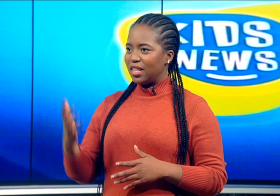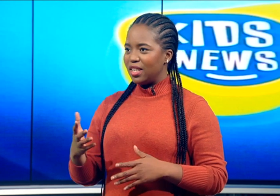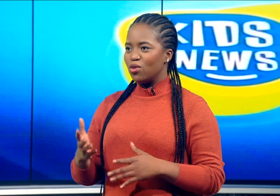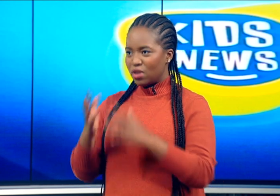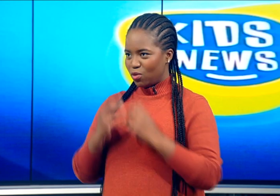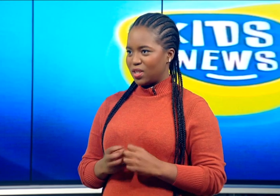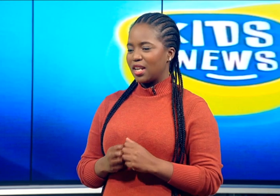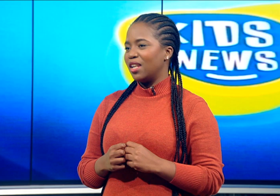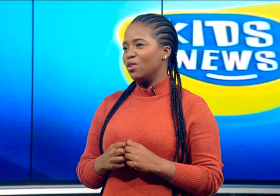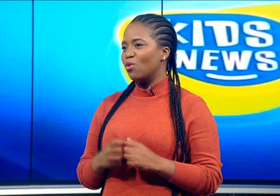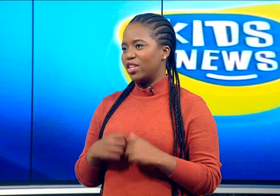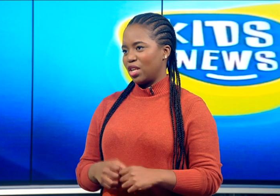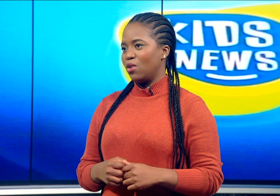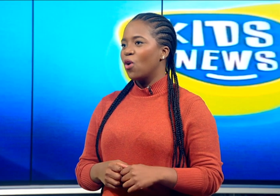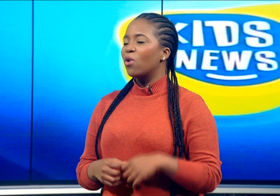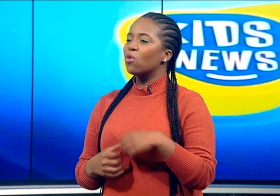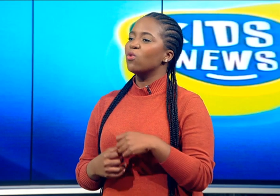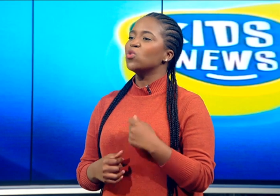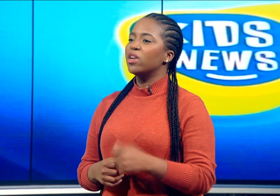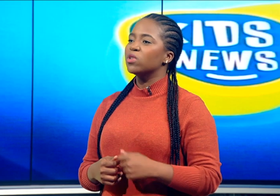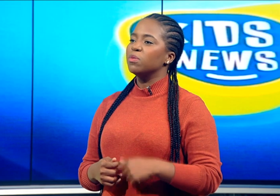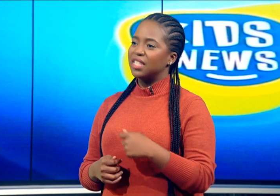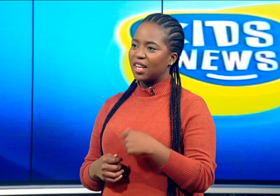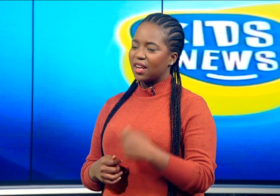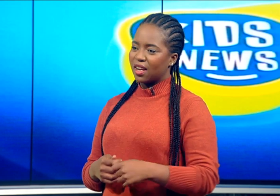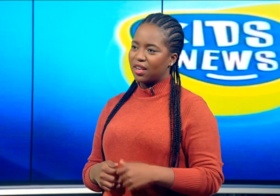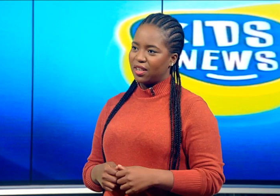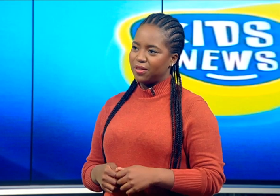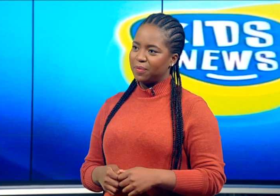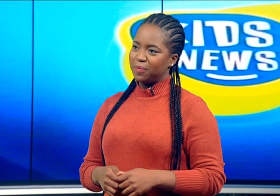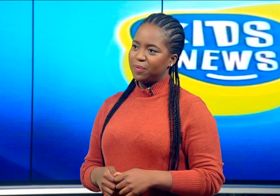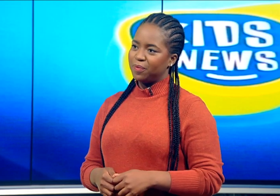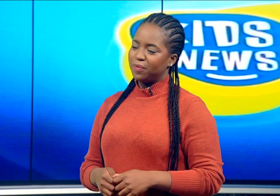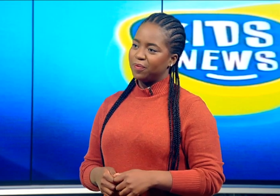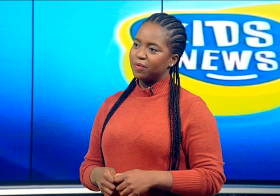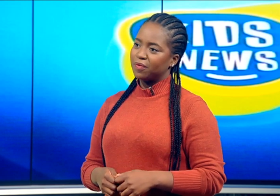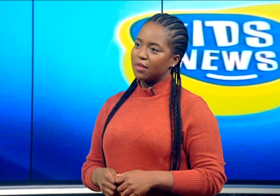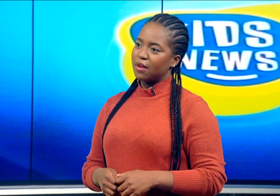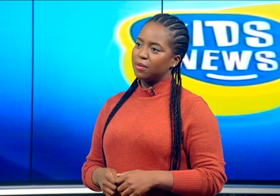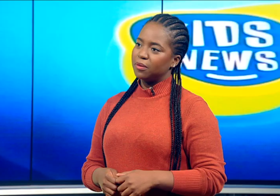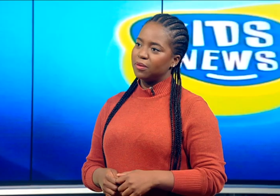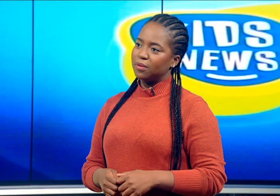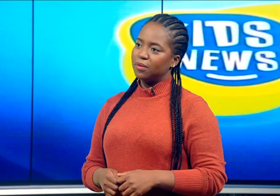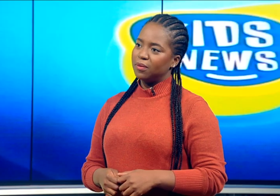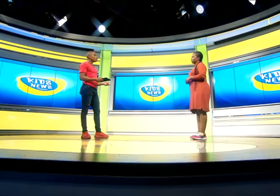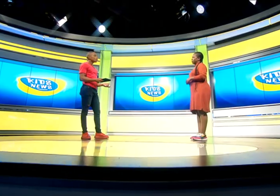isiSwahili nolimi lwezandla lukanjalo kuya ngokuthi wena uzimisele kangakanani. Wena waqala nini ukukhuluma lo limo